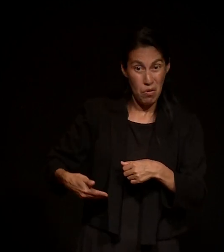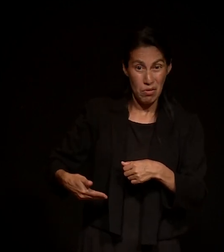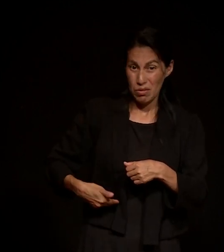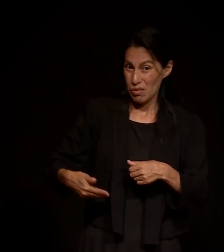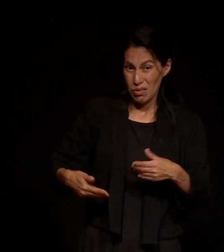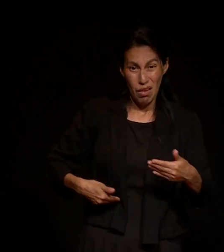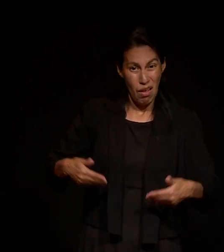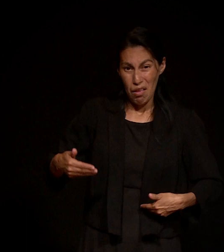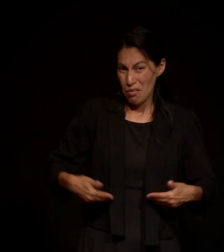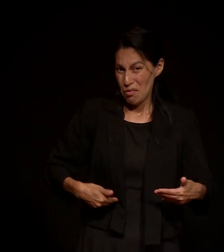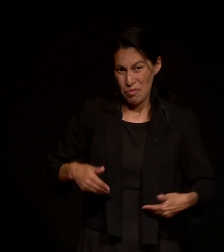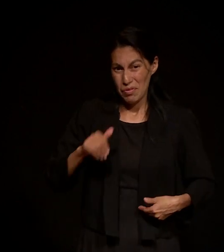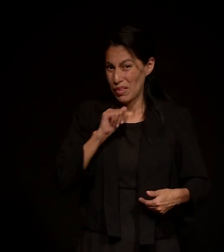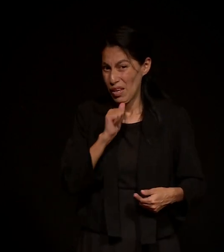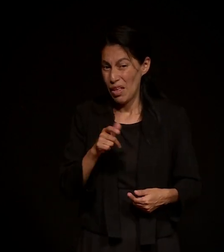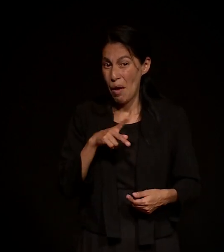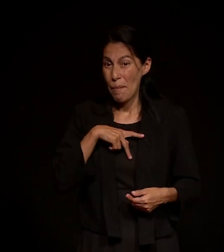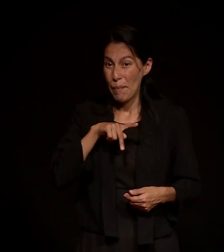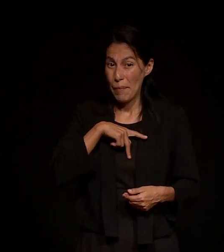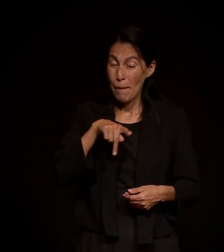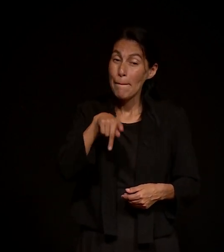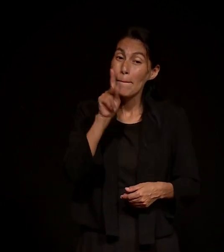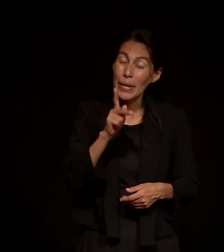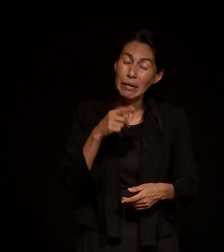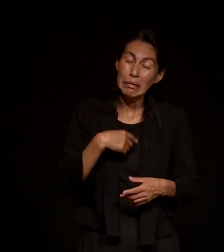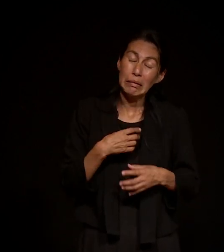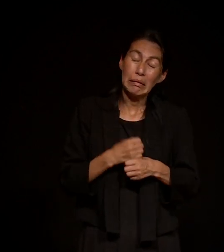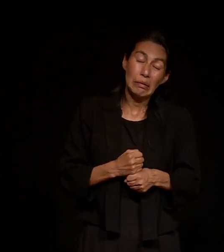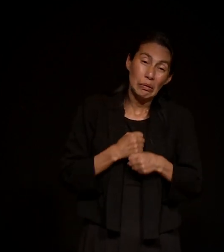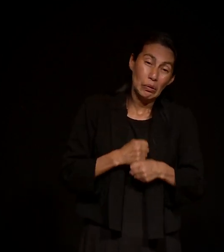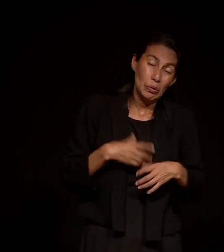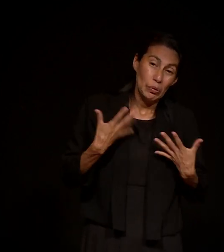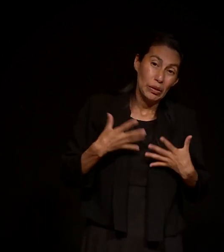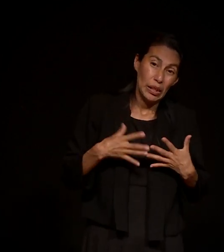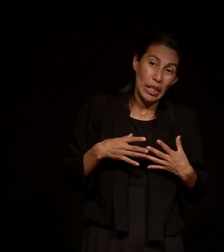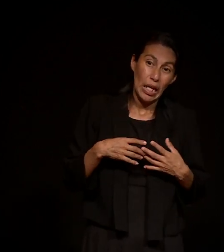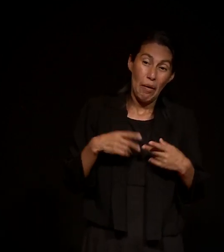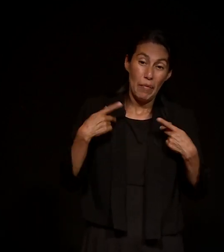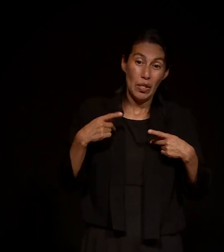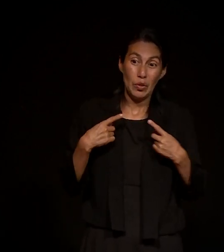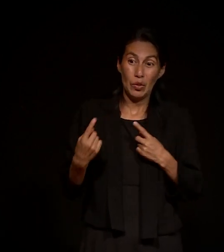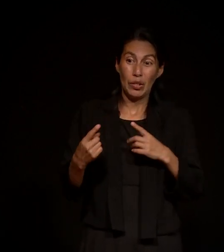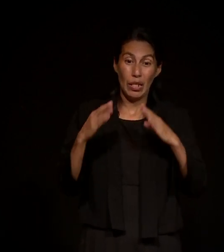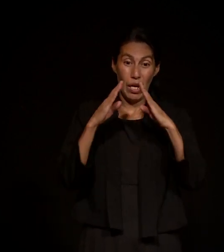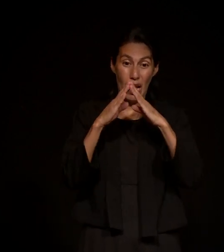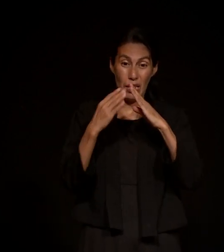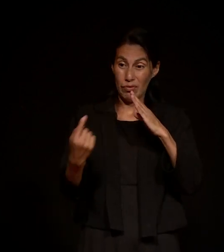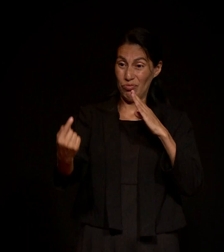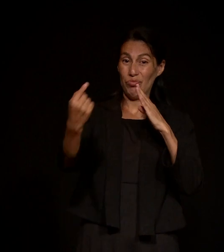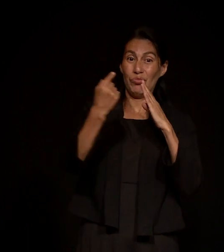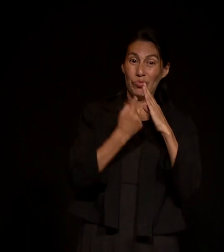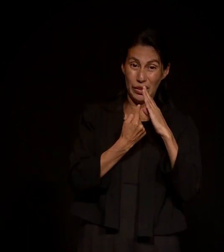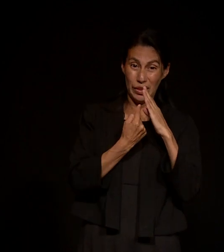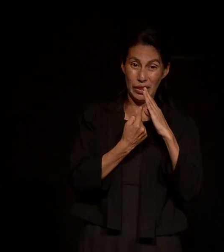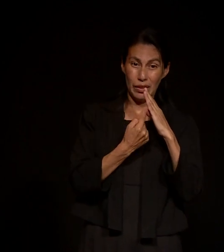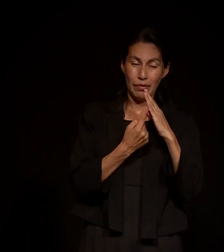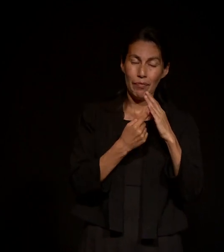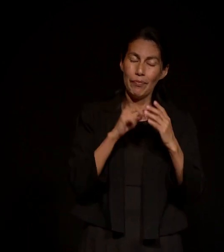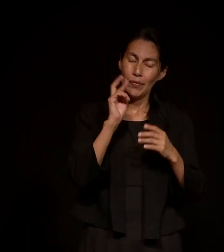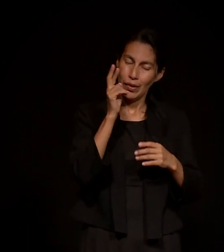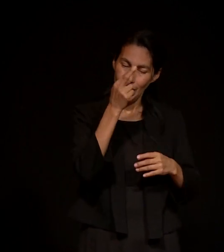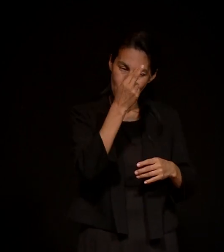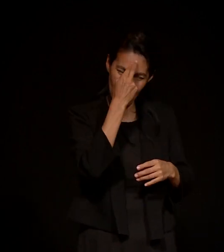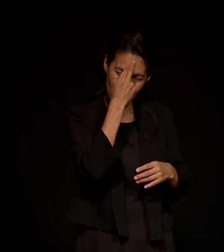me ha molestado, pero tengo la angustia que llegue al domicilio donde vivo. El ángel del Señor